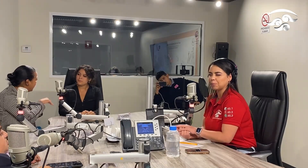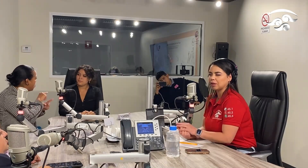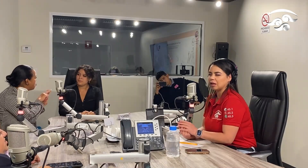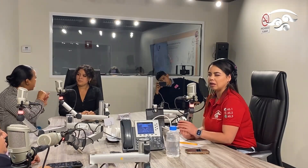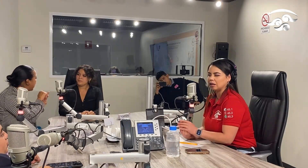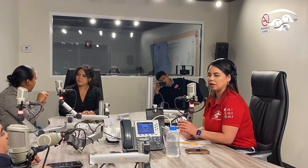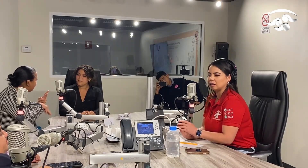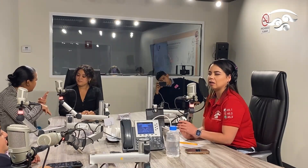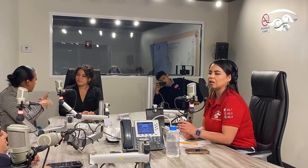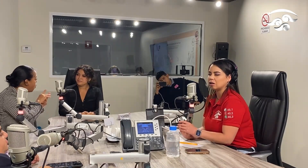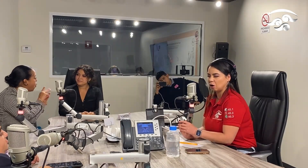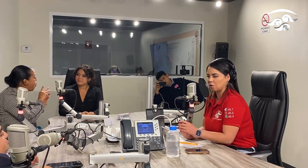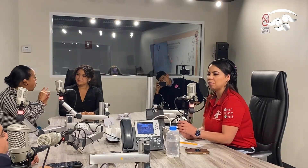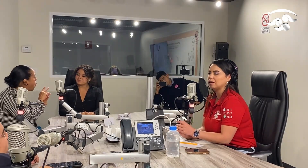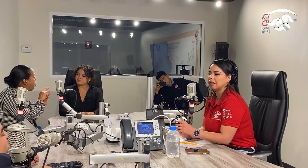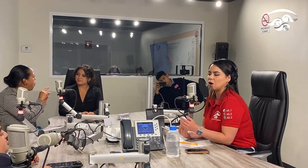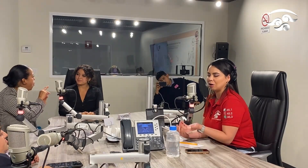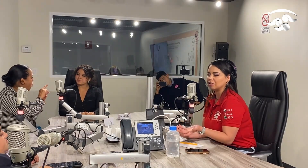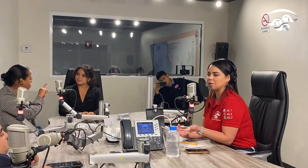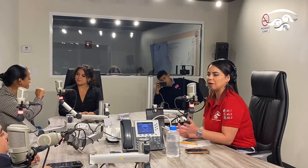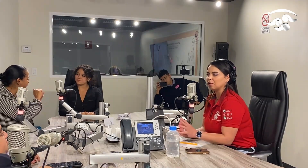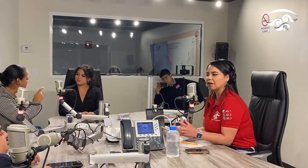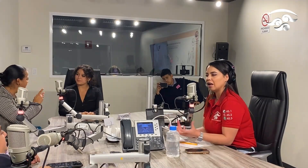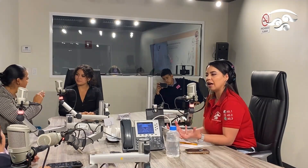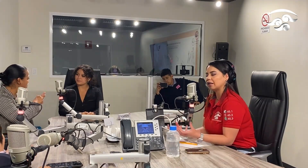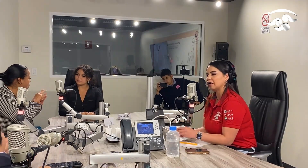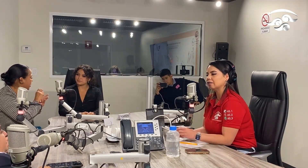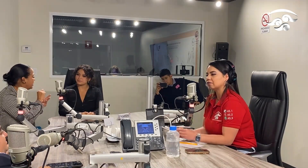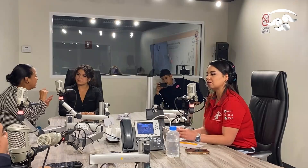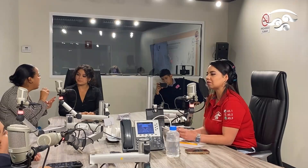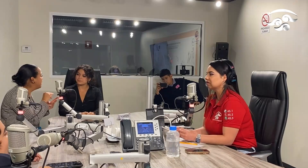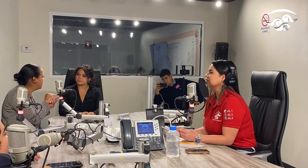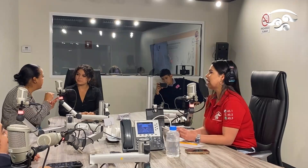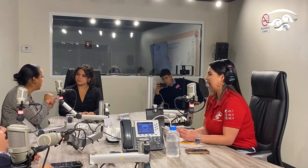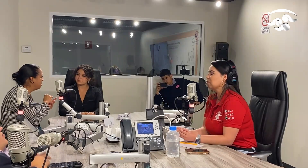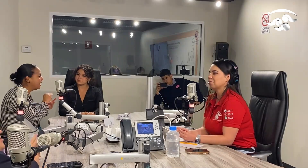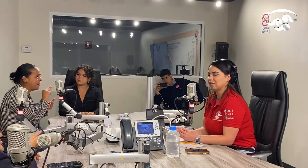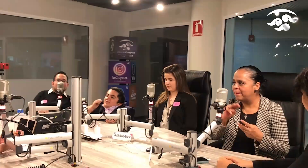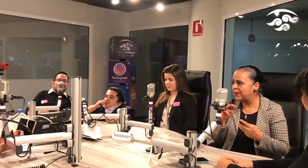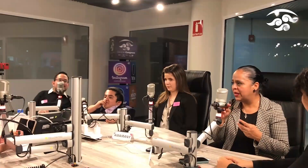UNAM. De la UAP también. La UAP y de la UACM. Sí, y de Michoacán también.